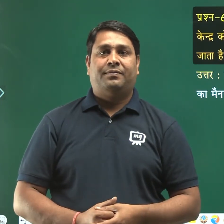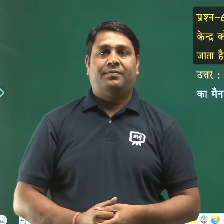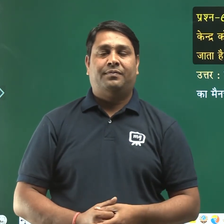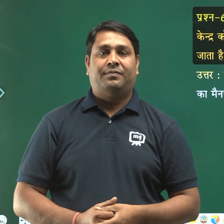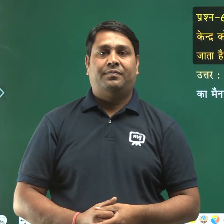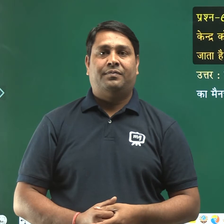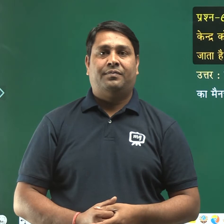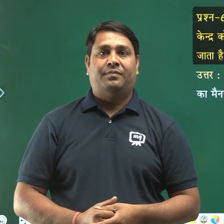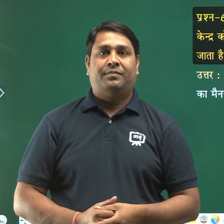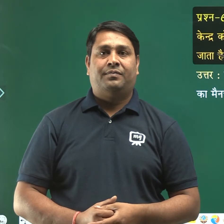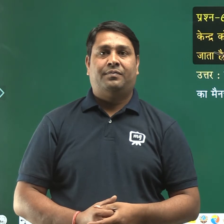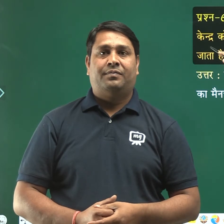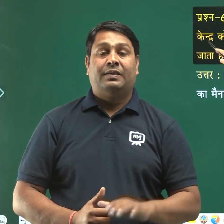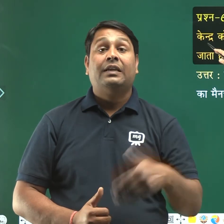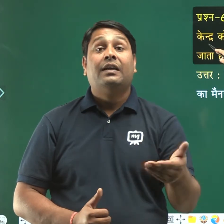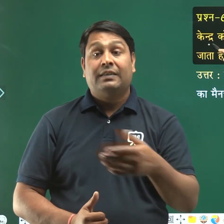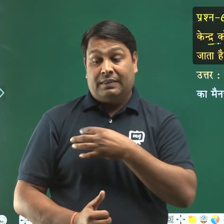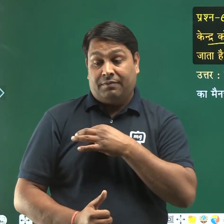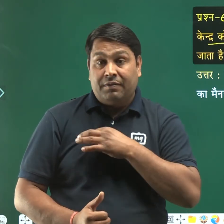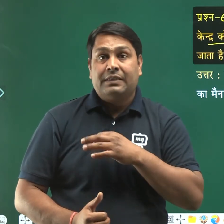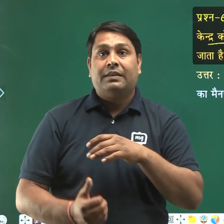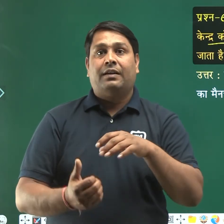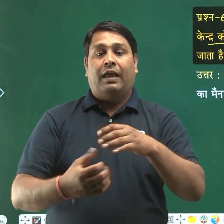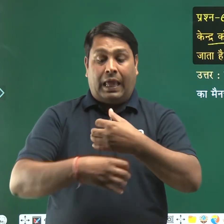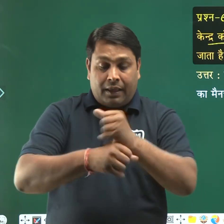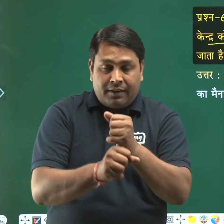किस वस्त्र निर्माण केंद्र को